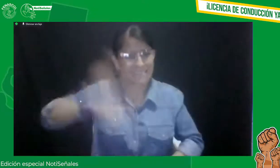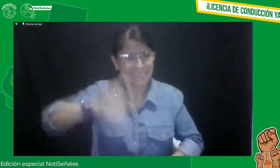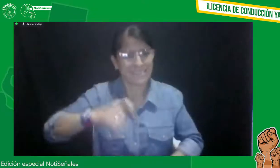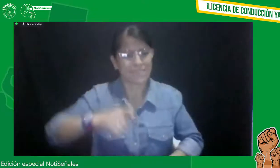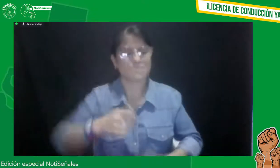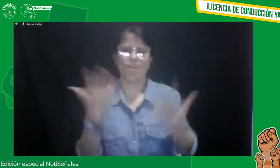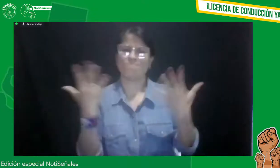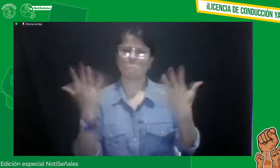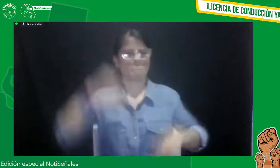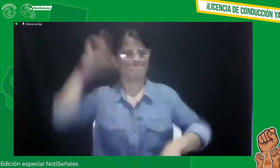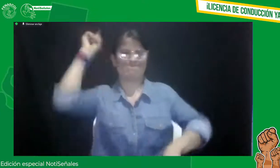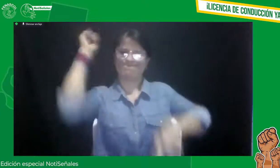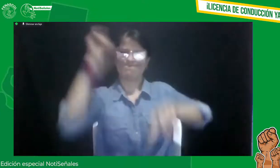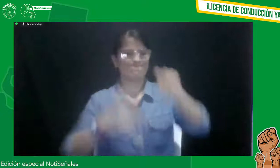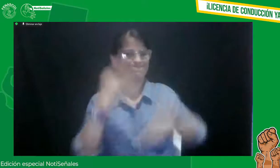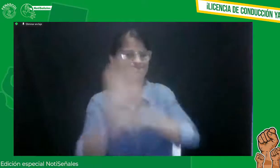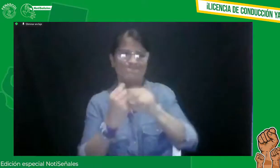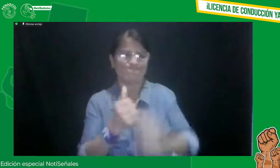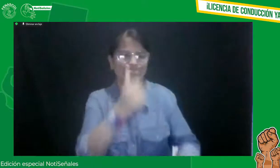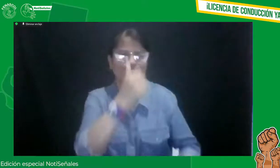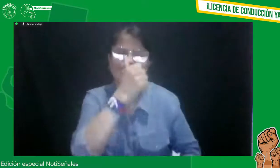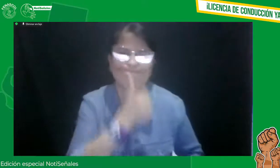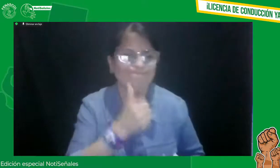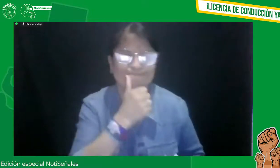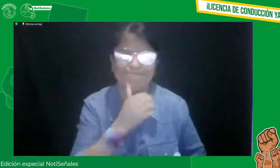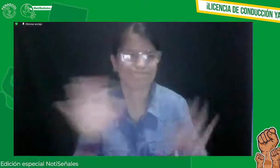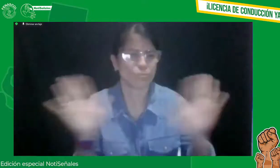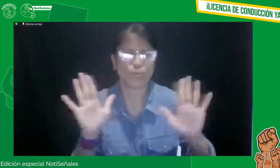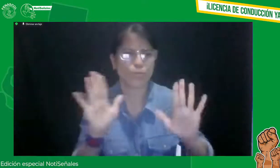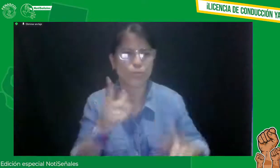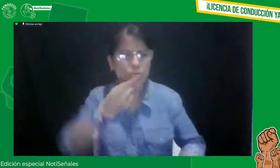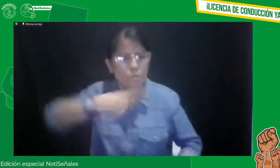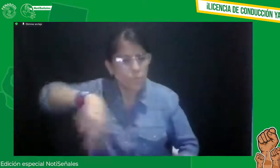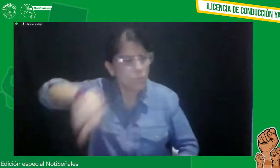la licencia de conducción del transporte público? Yo